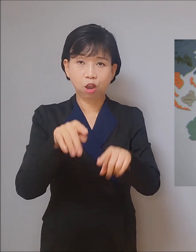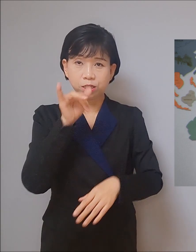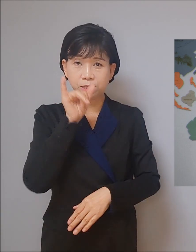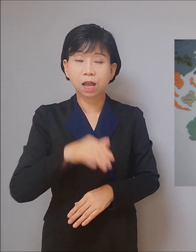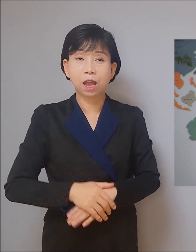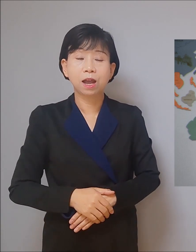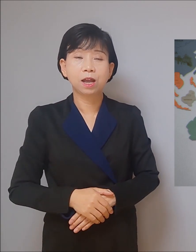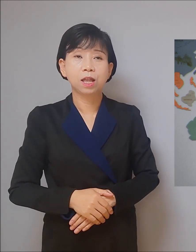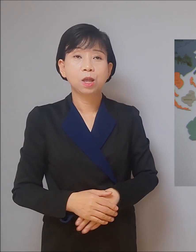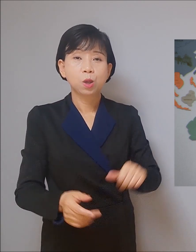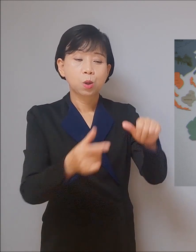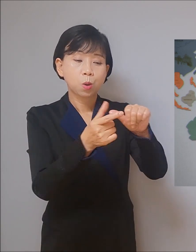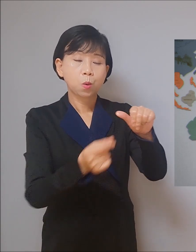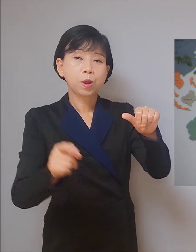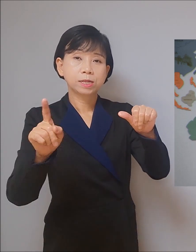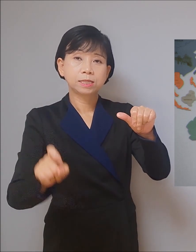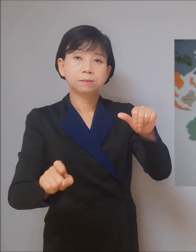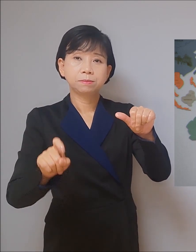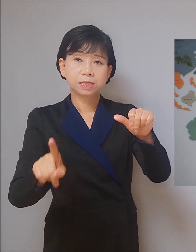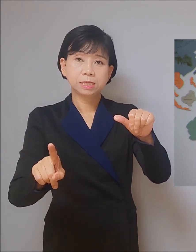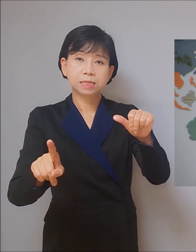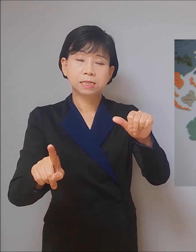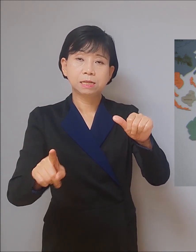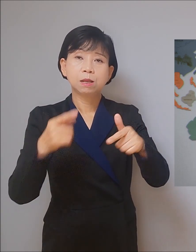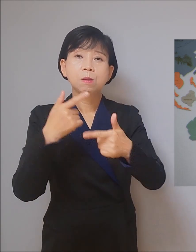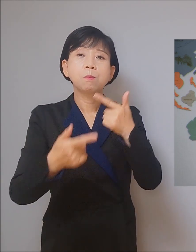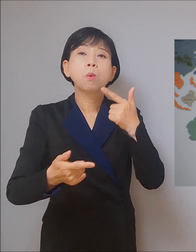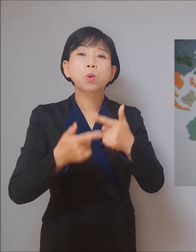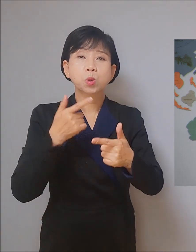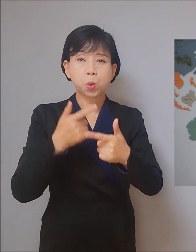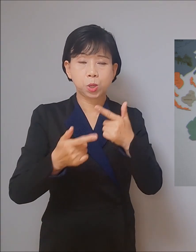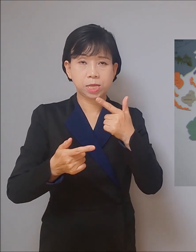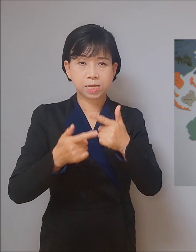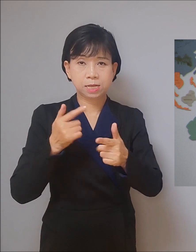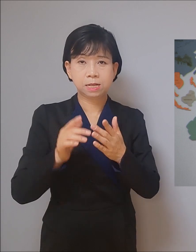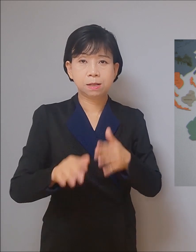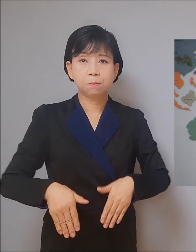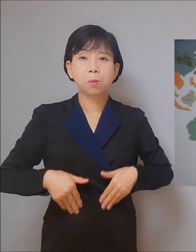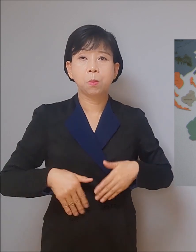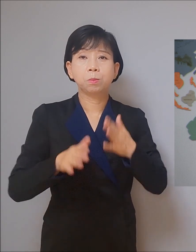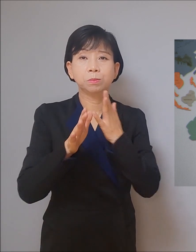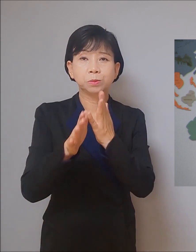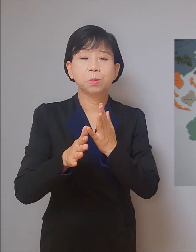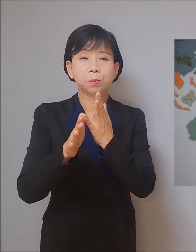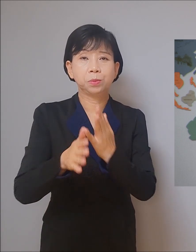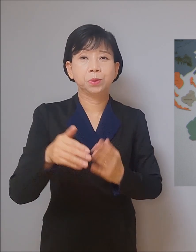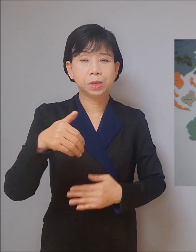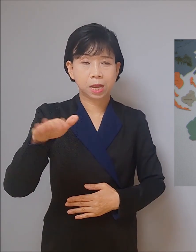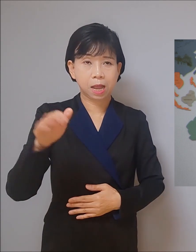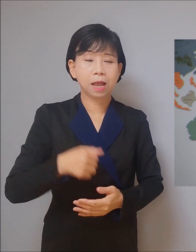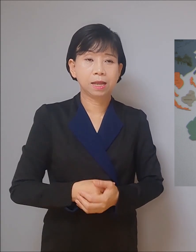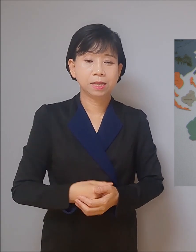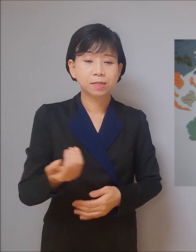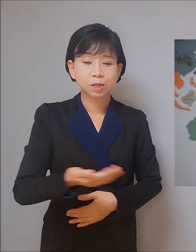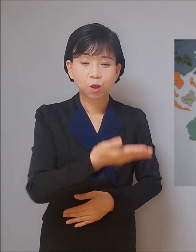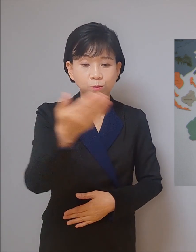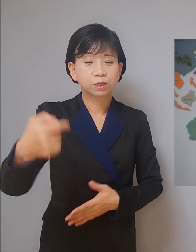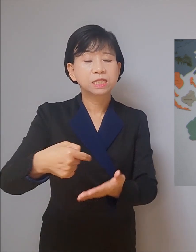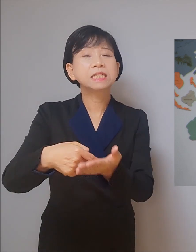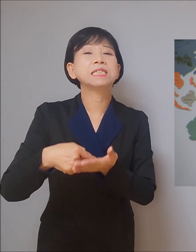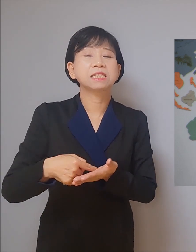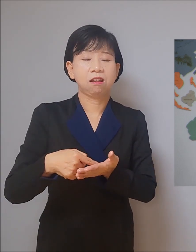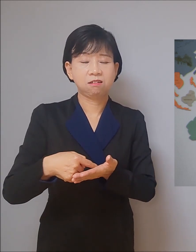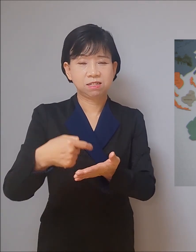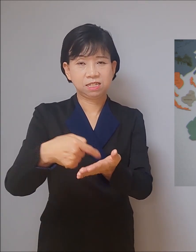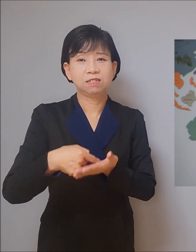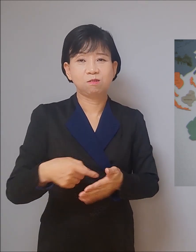5월 11일 목요일에 봄 소풍을 가게 됩니다. 그래서 우리 신청을 여러분들이 좀 미리